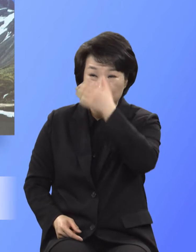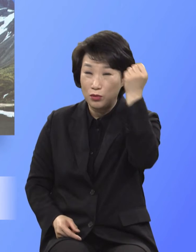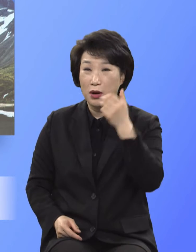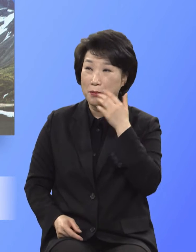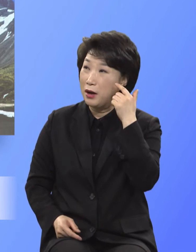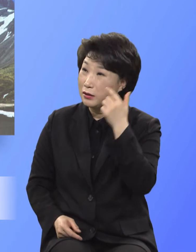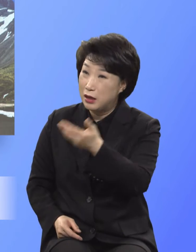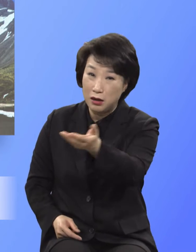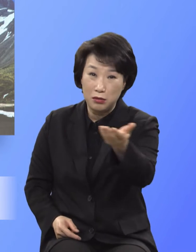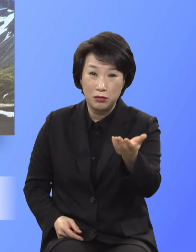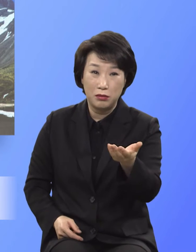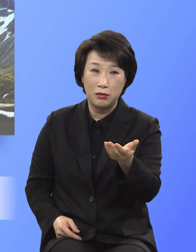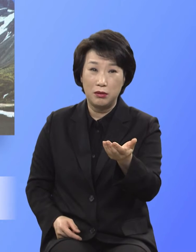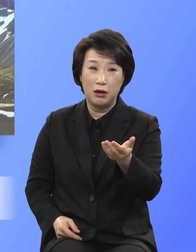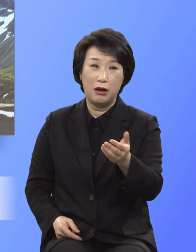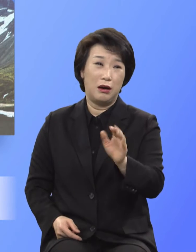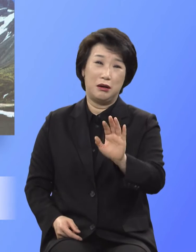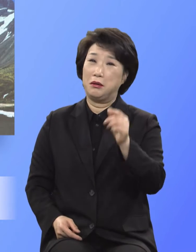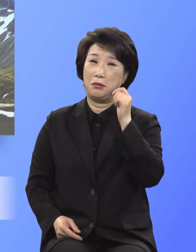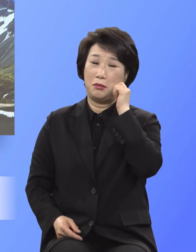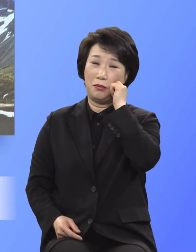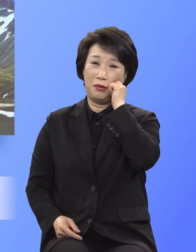무관심이 있어.